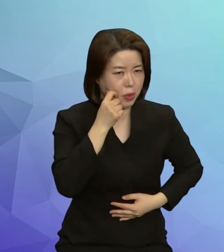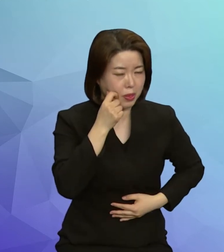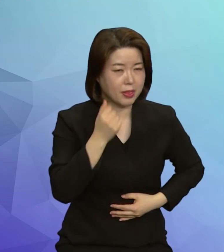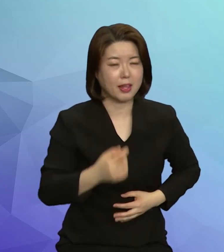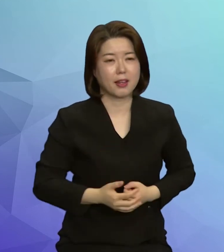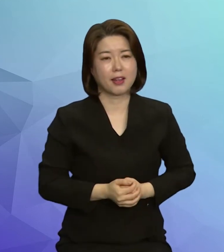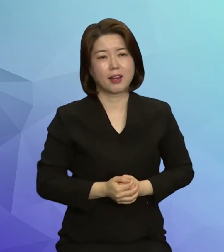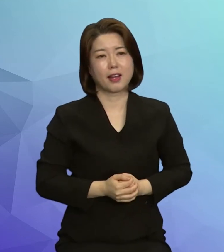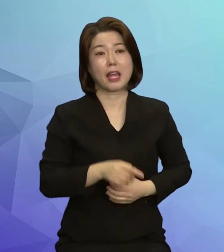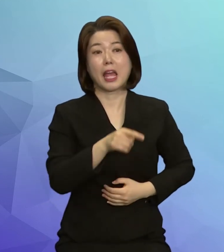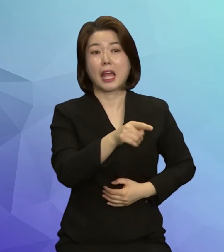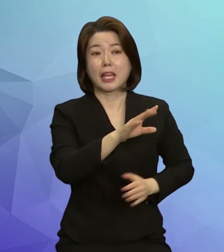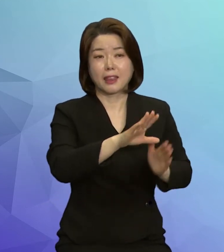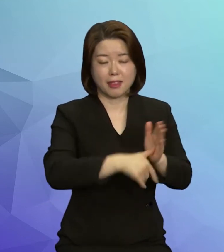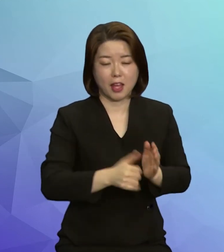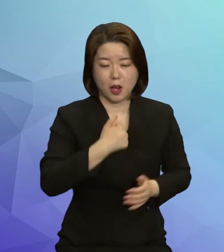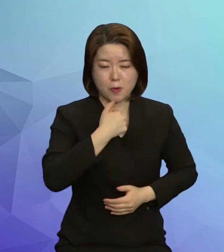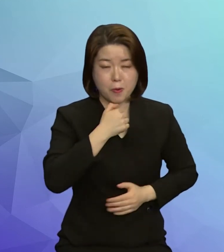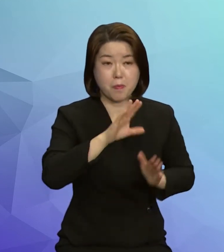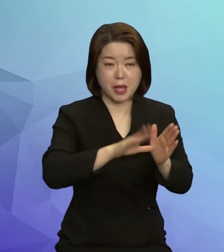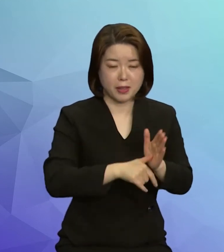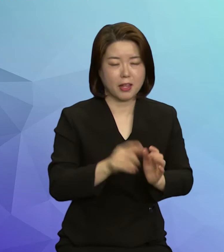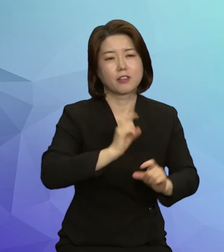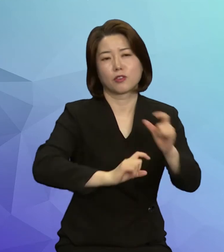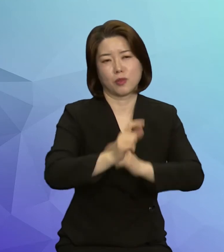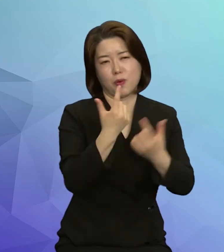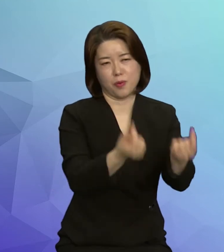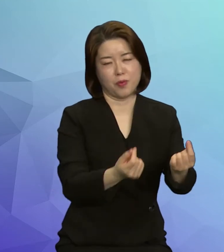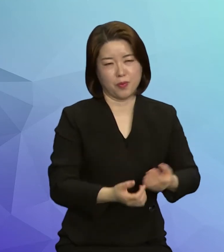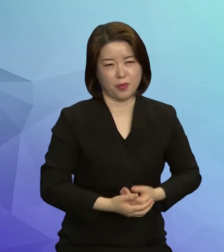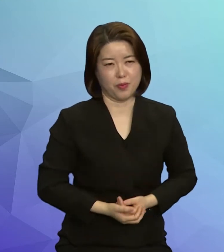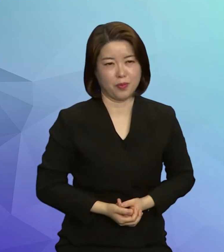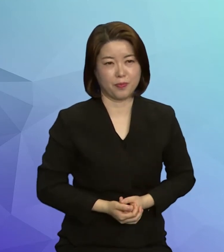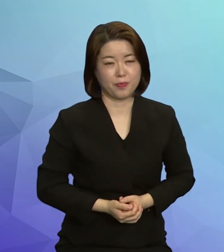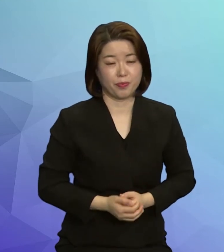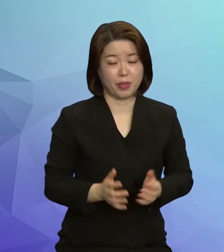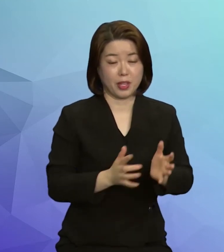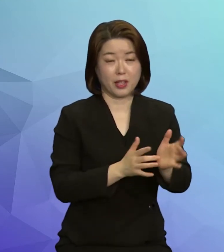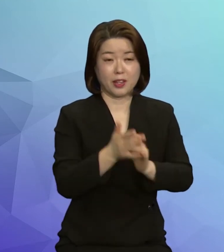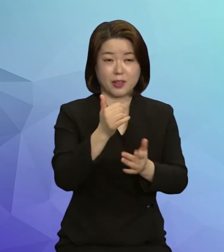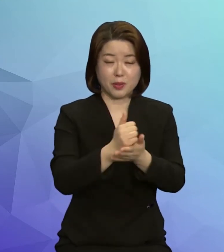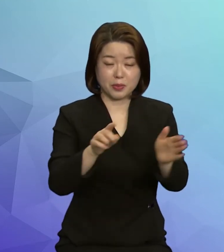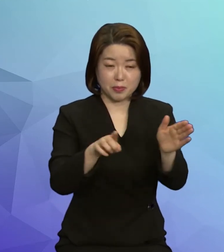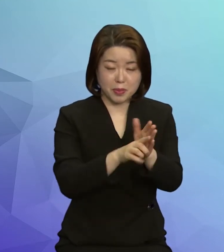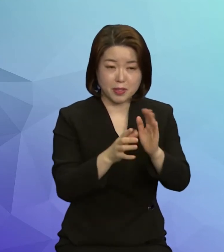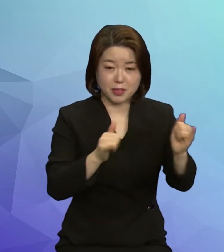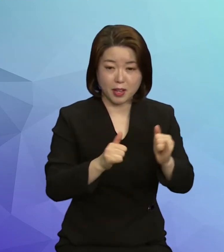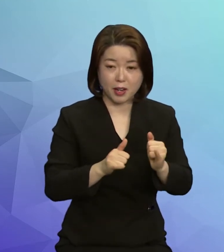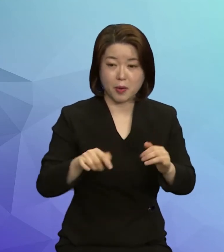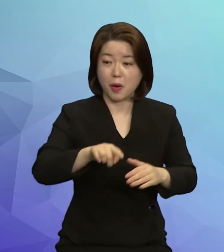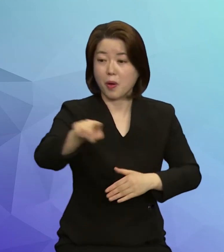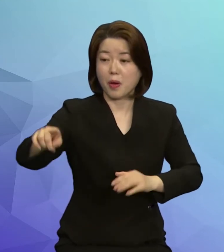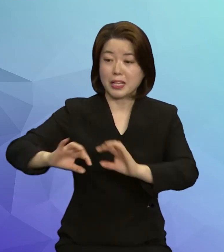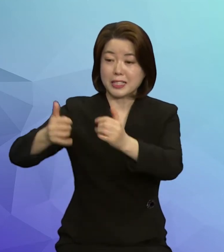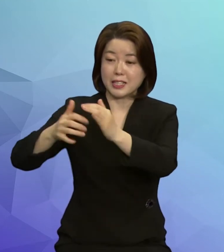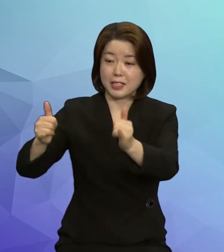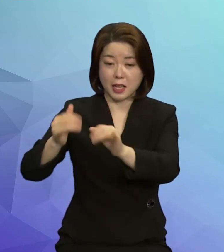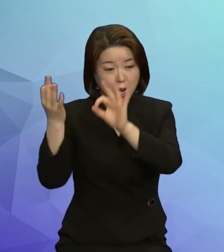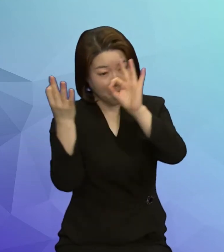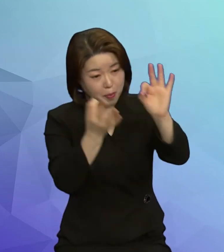됩니다. 이 당시에 로마 시대에는 더 그랬어요. 예수 믿는 사람들은 세상